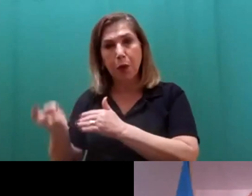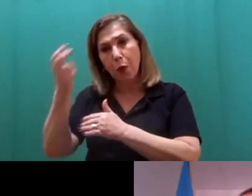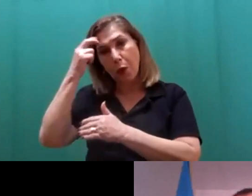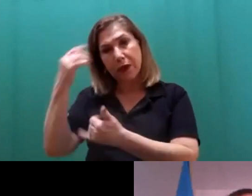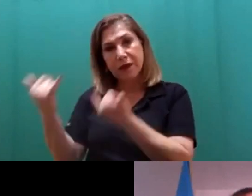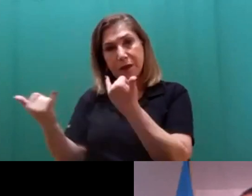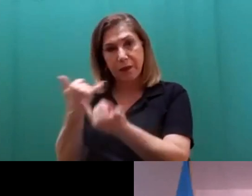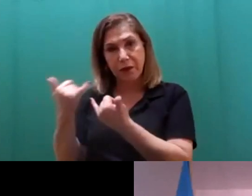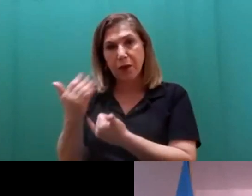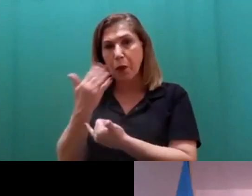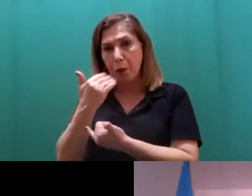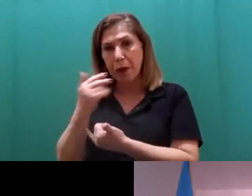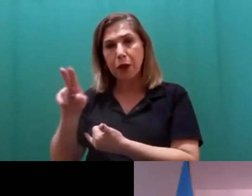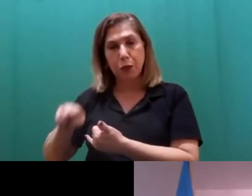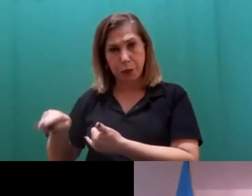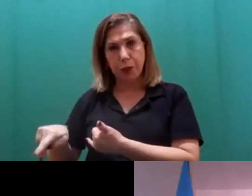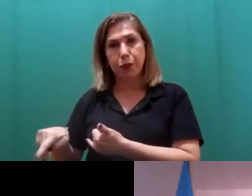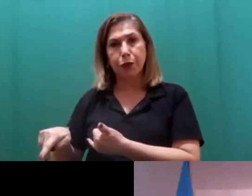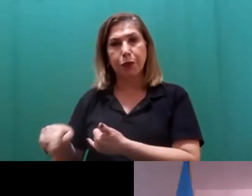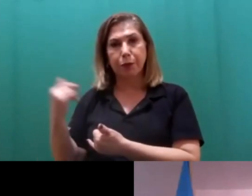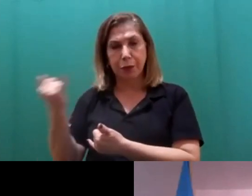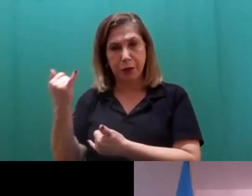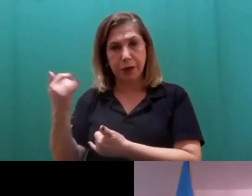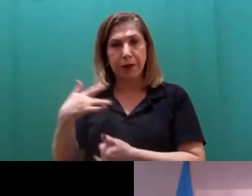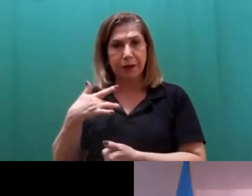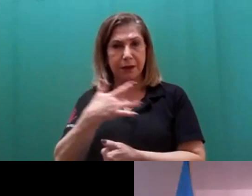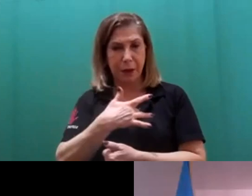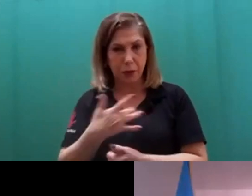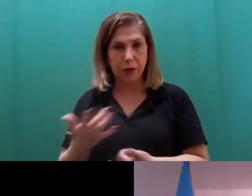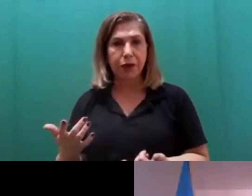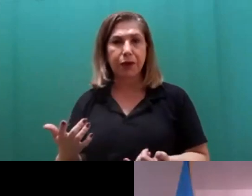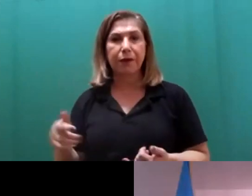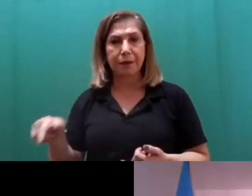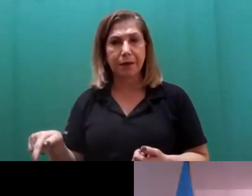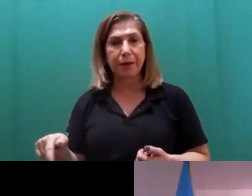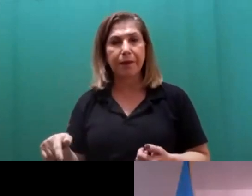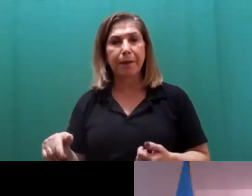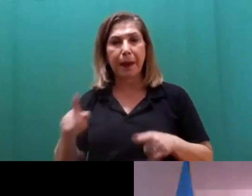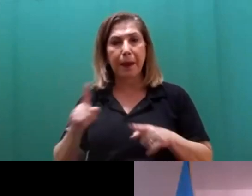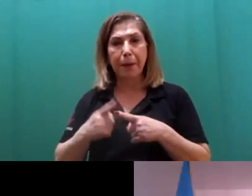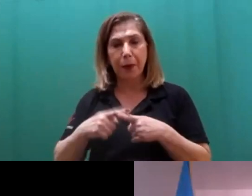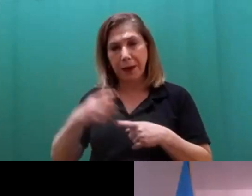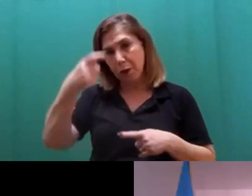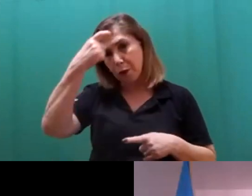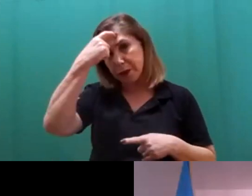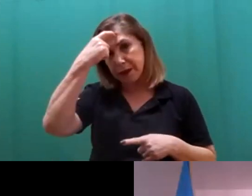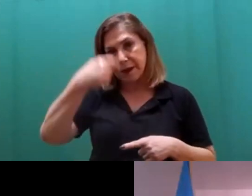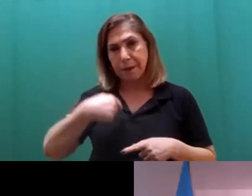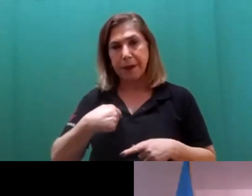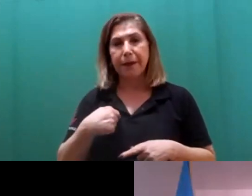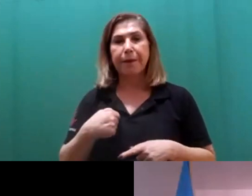informação do consumidor para que verdadeiramente sepa ou esteja consciente de